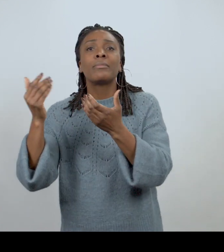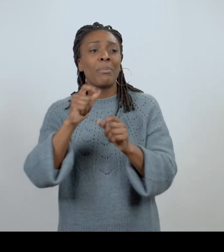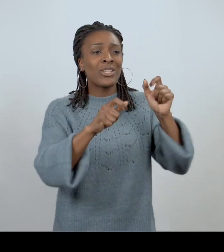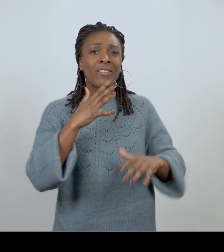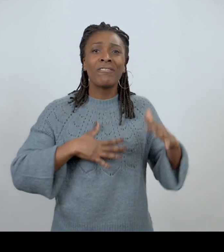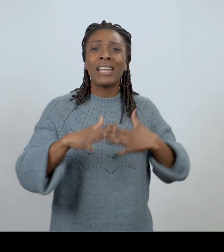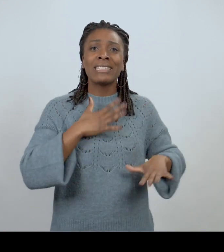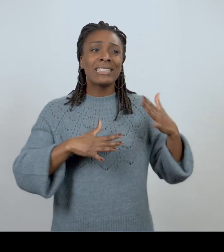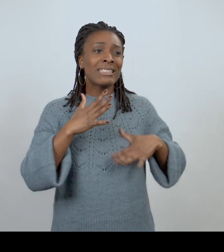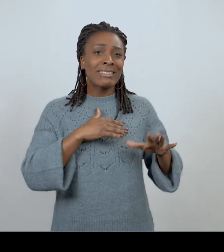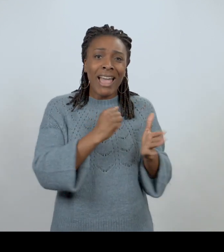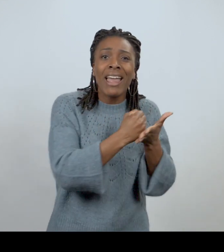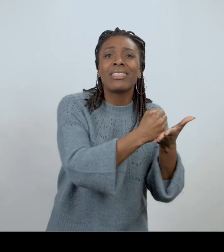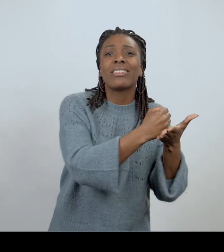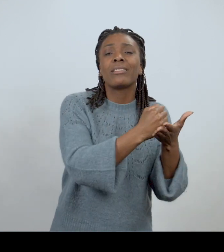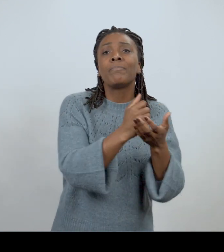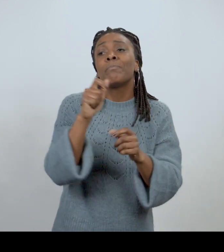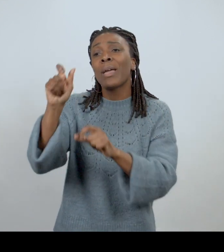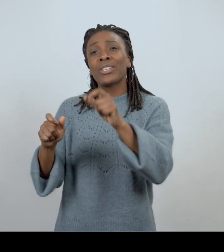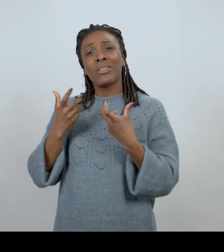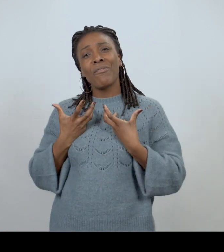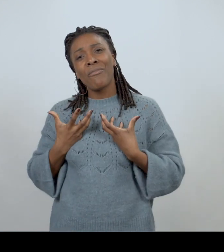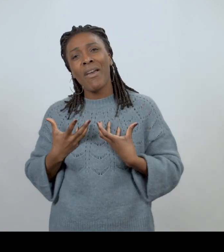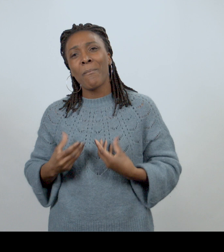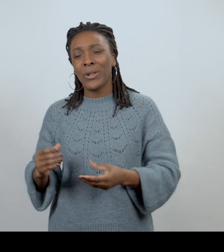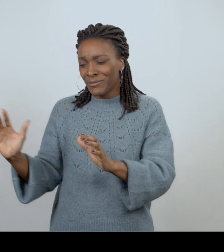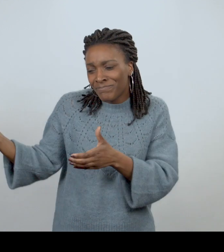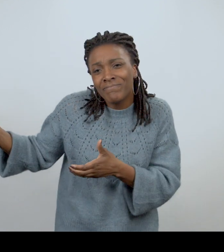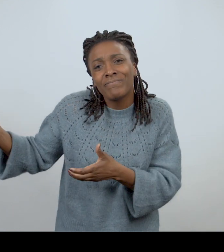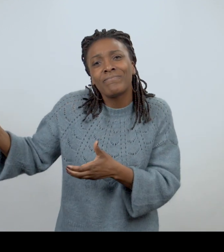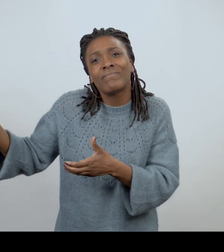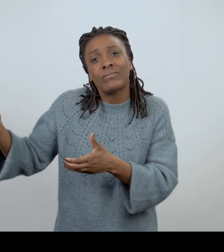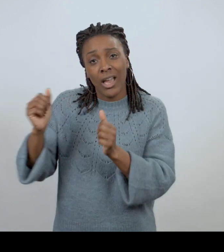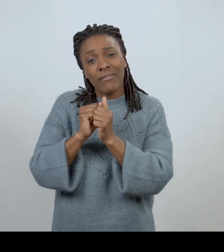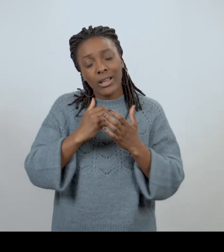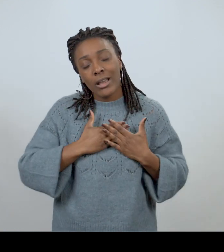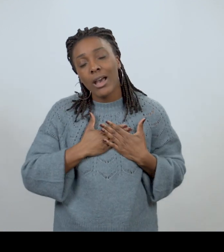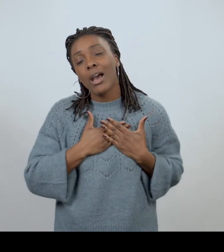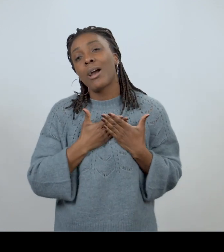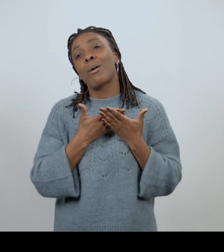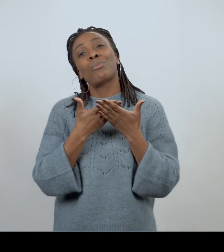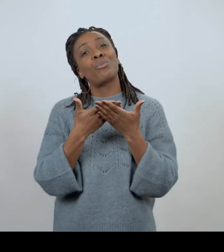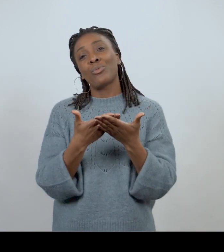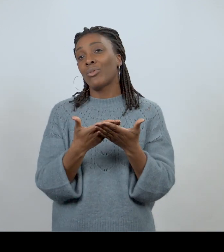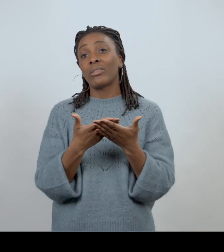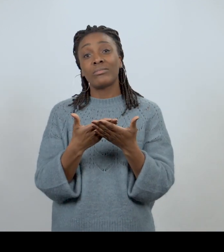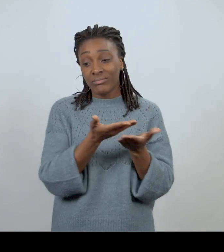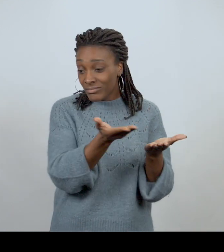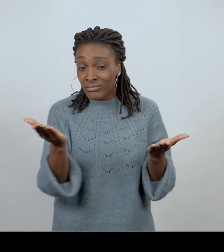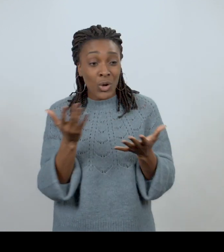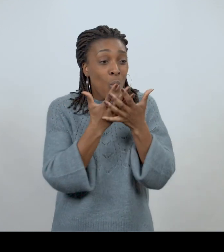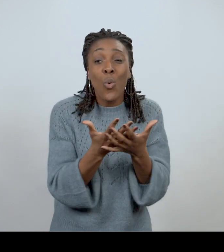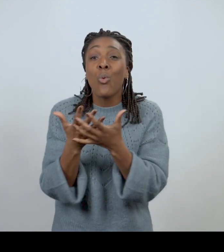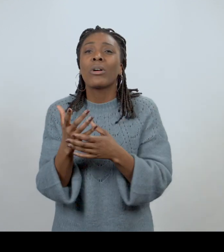fatigue, soutenir celui qui est faible par amour. Il n'est pas trop lourd,